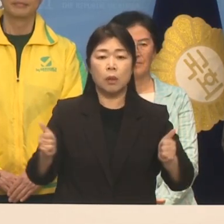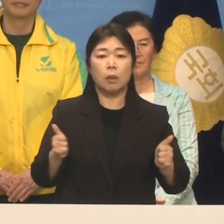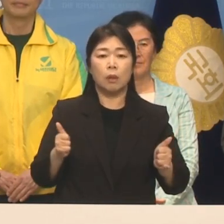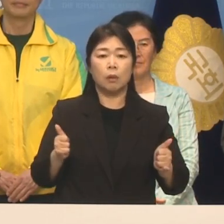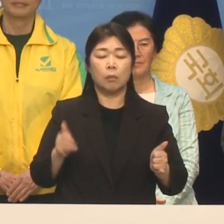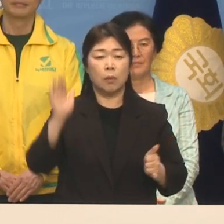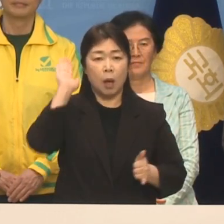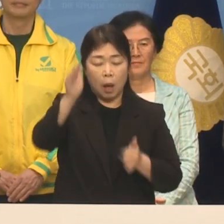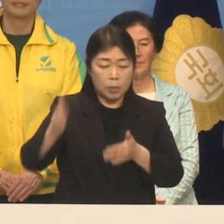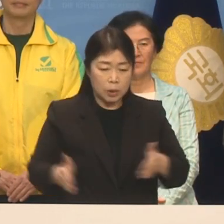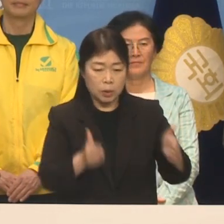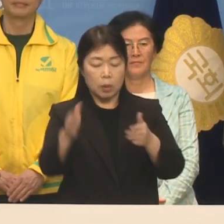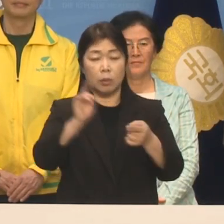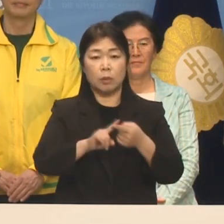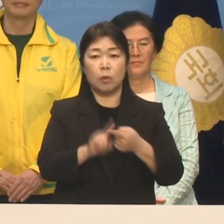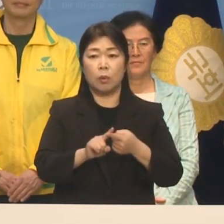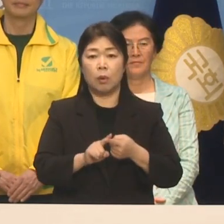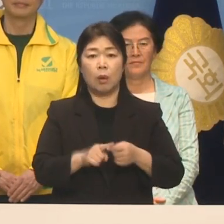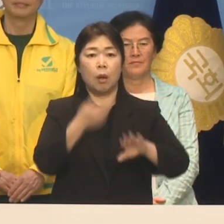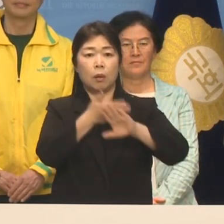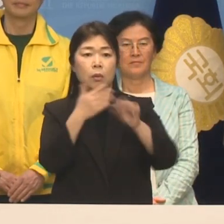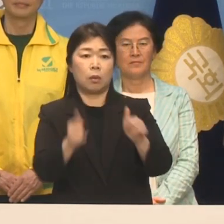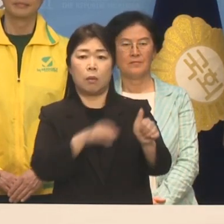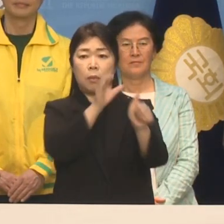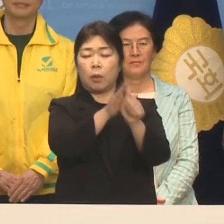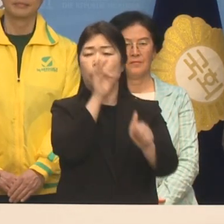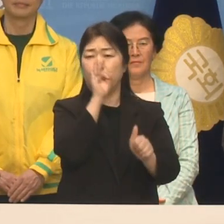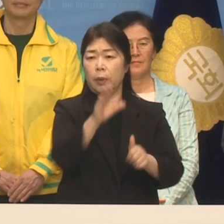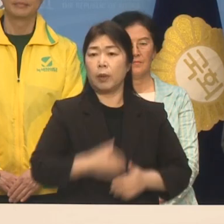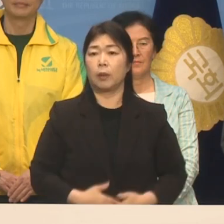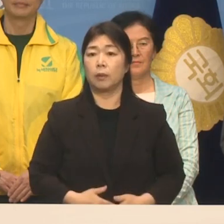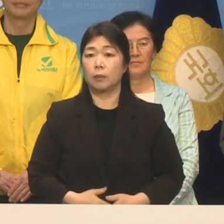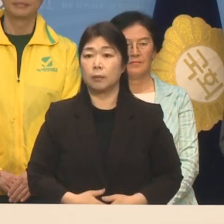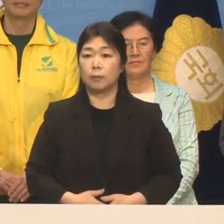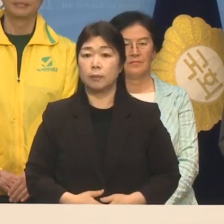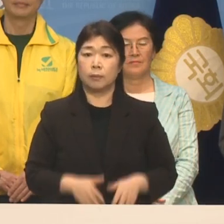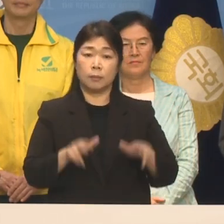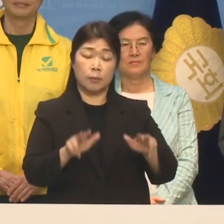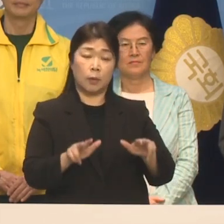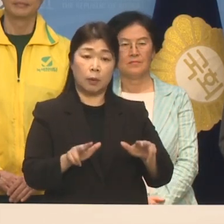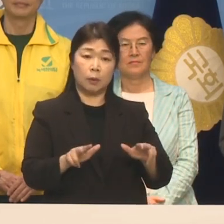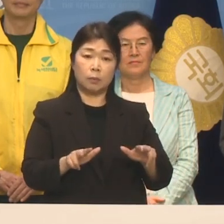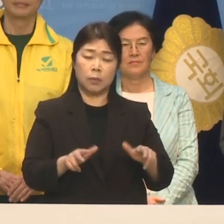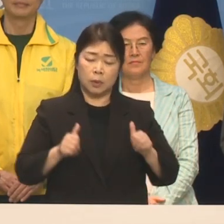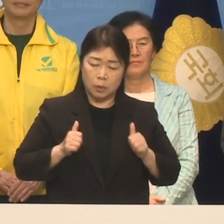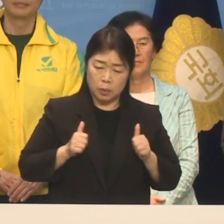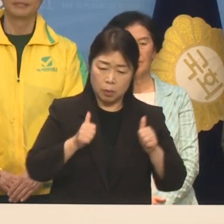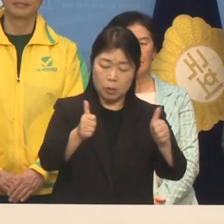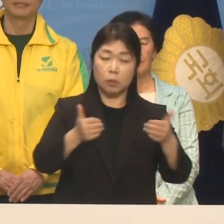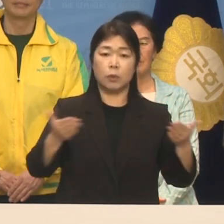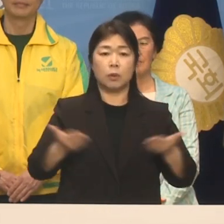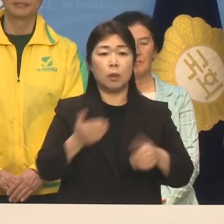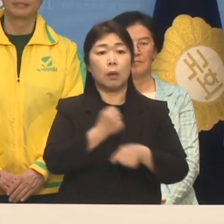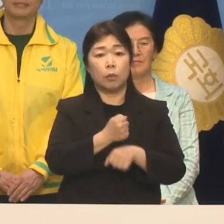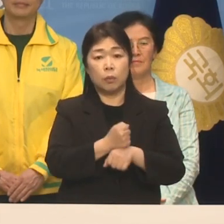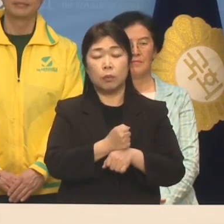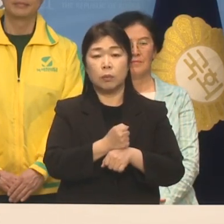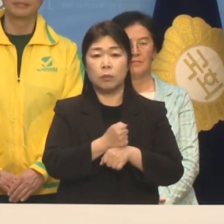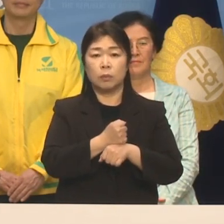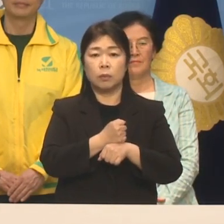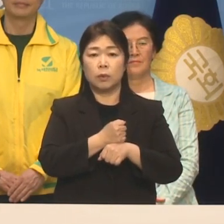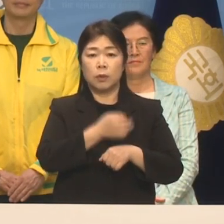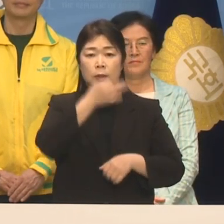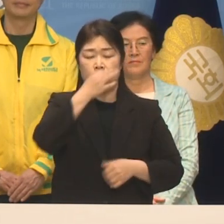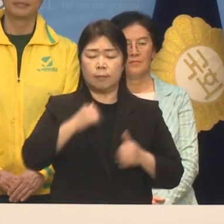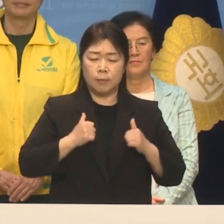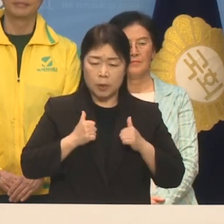사람에게 맡겨놓을 수는 없다고 생각합니다. 이 땅에는 열심히 땀 흘리며 일하며